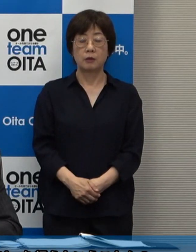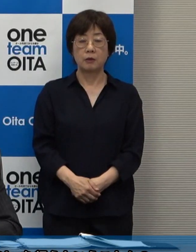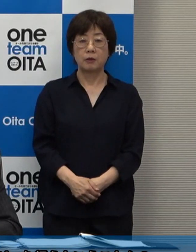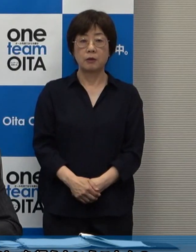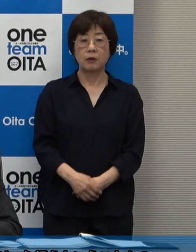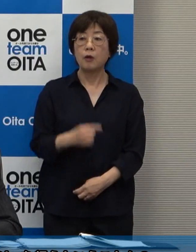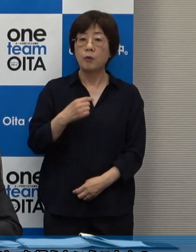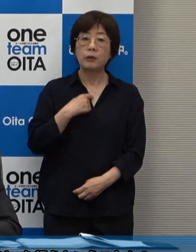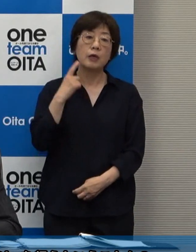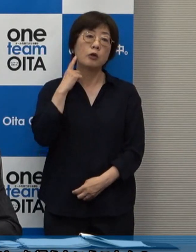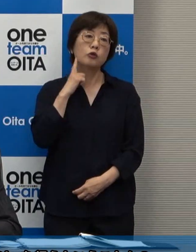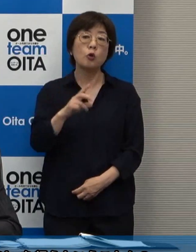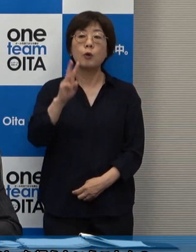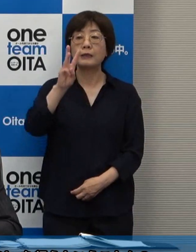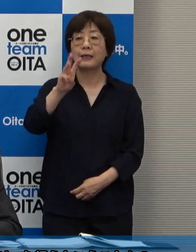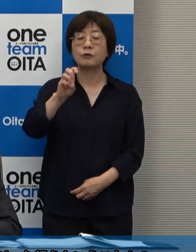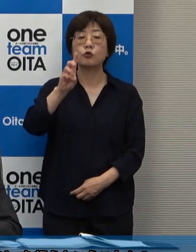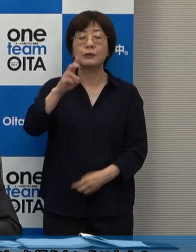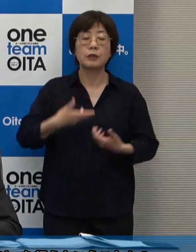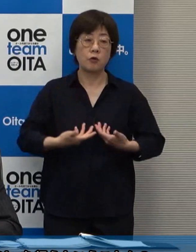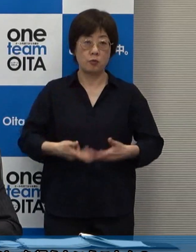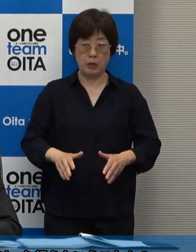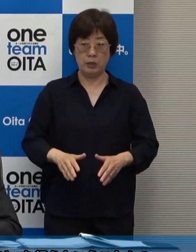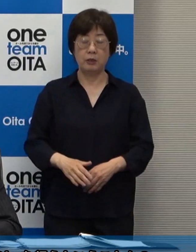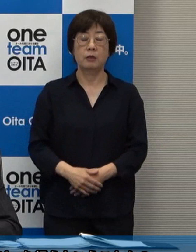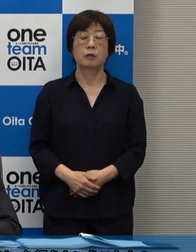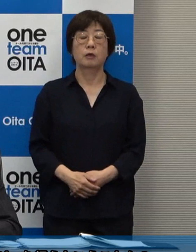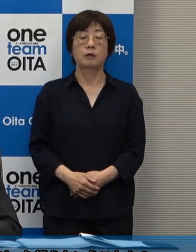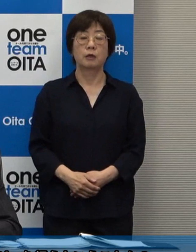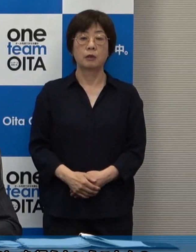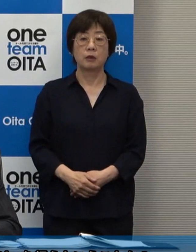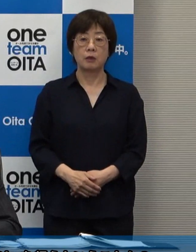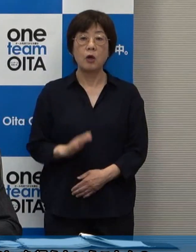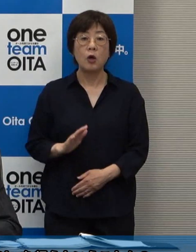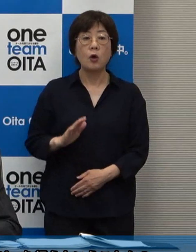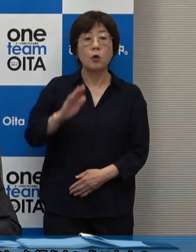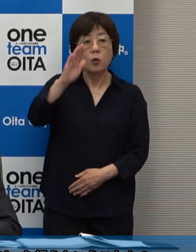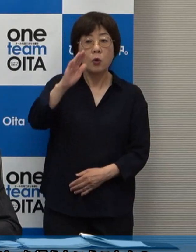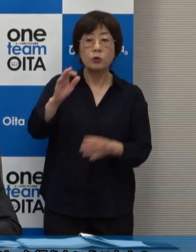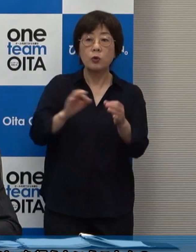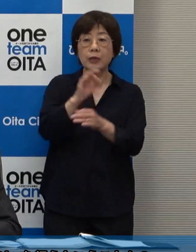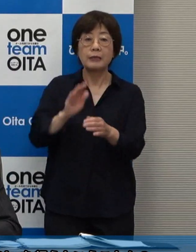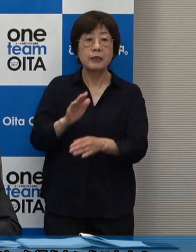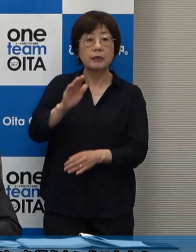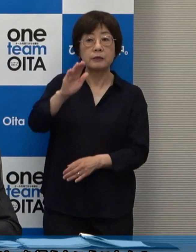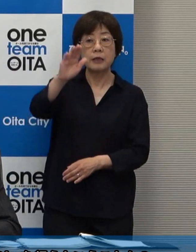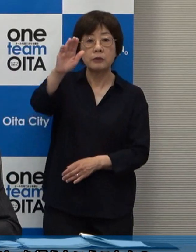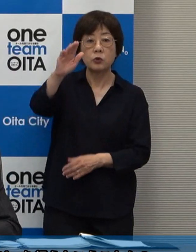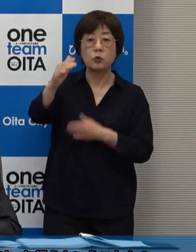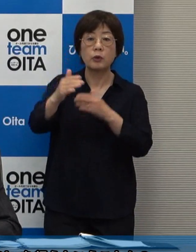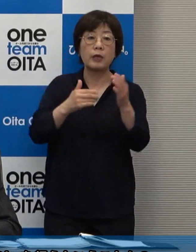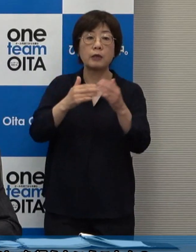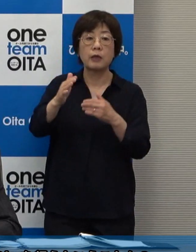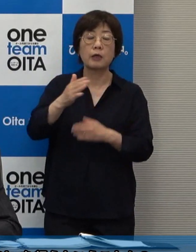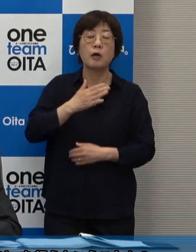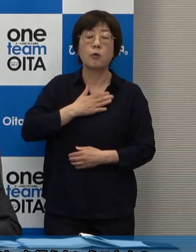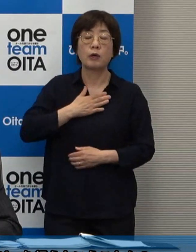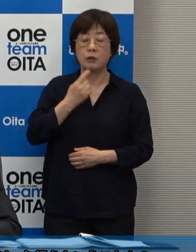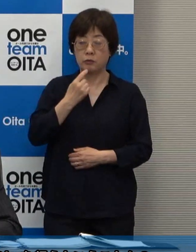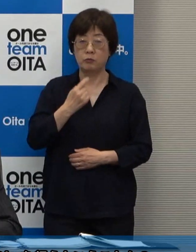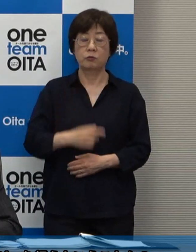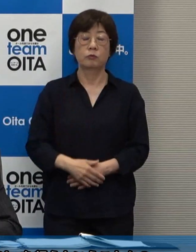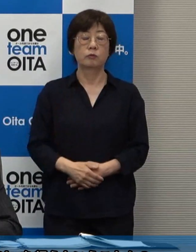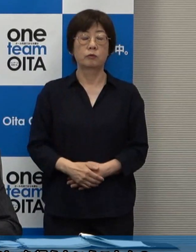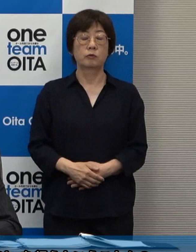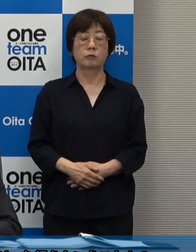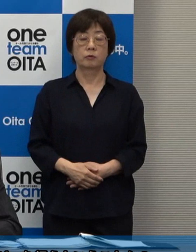私は昭和32年生まれなので、高度経済成長期、日本が勢いがあった時代をずっと知ってます